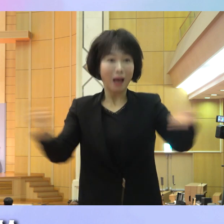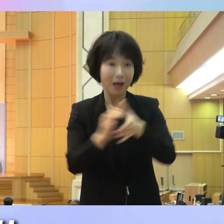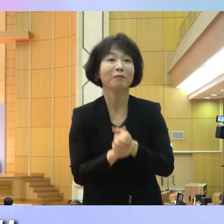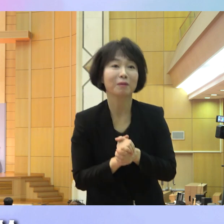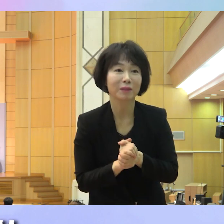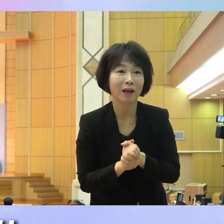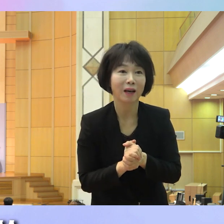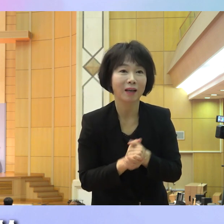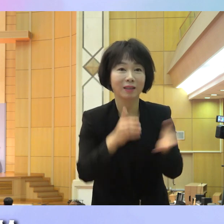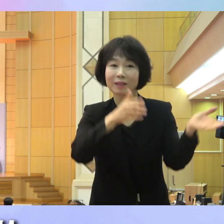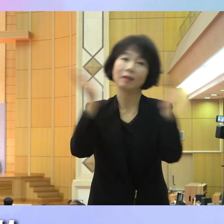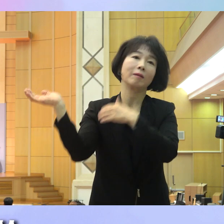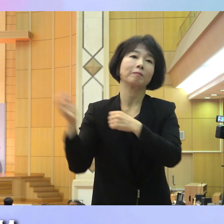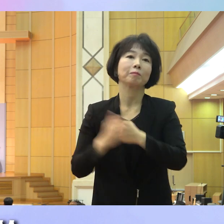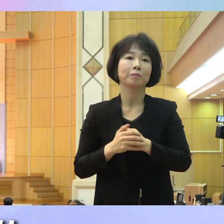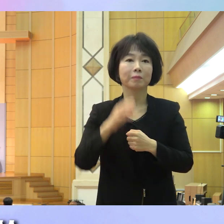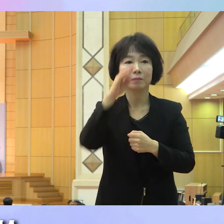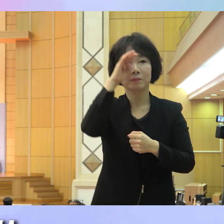마태복음으로 가볼까요?